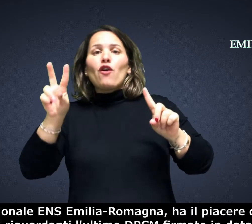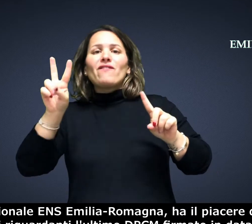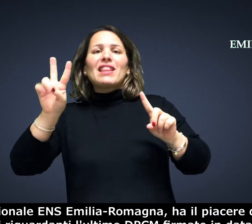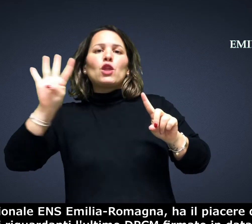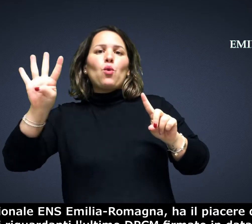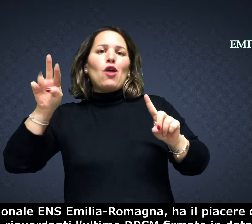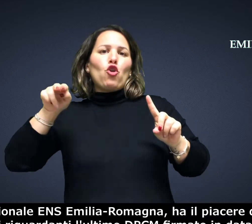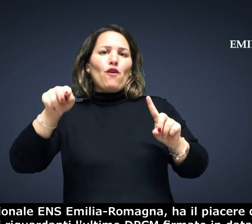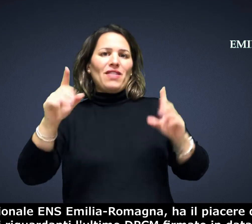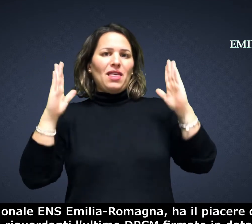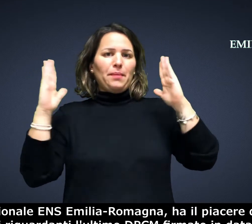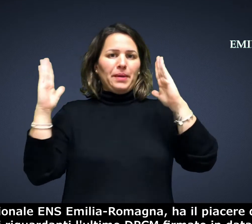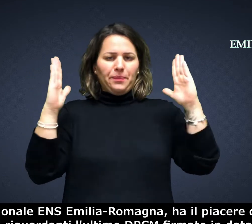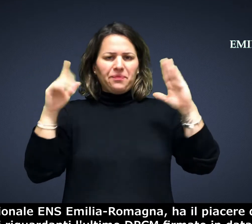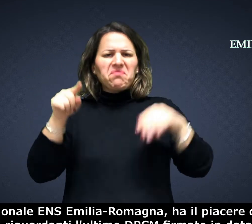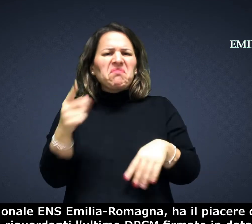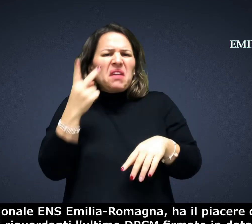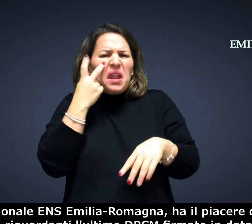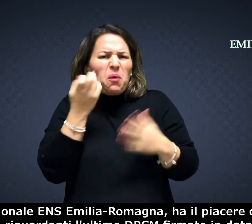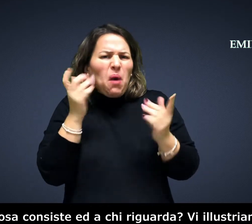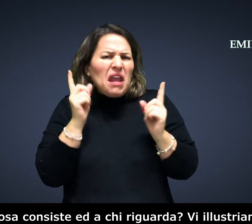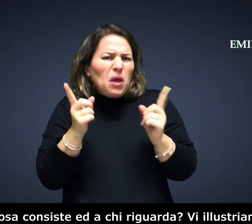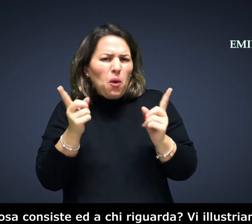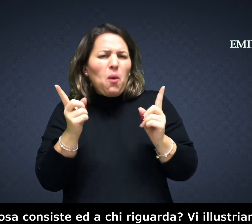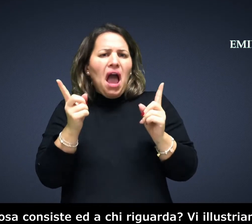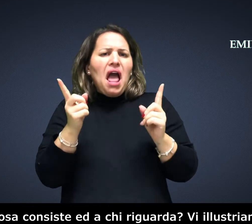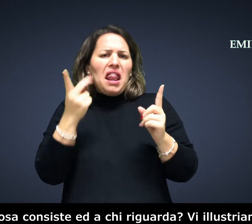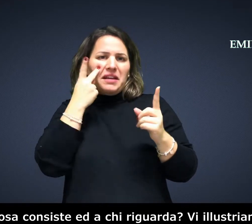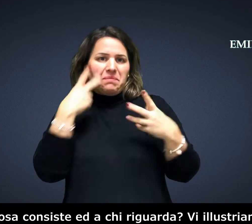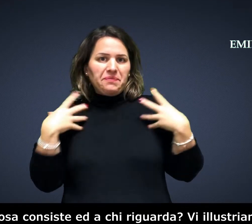24 novembre. Guardiamolo insieme.